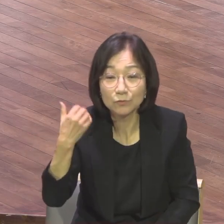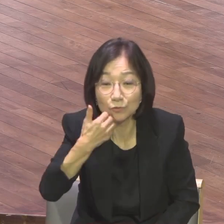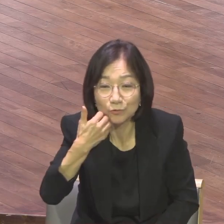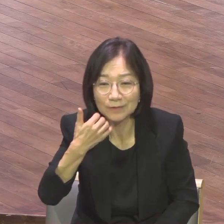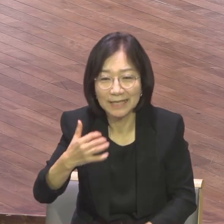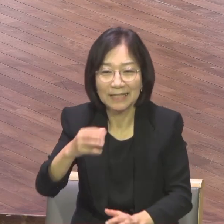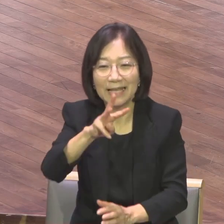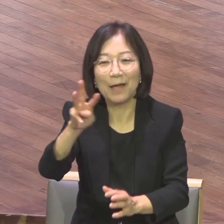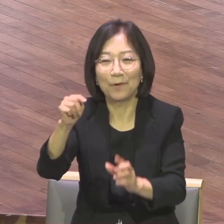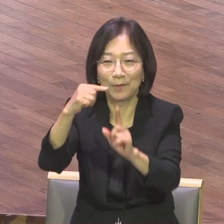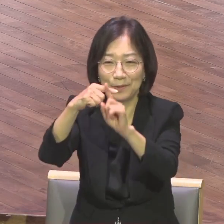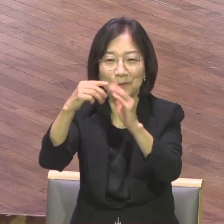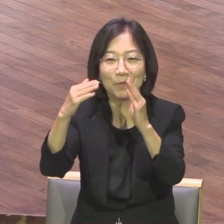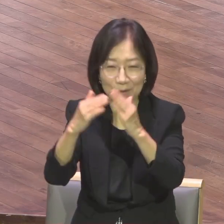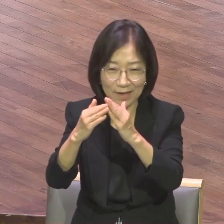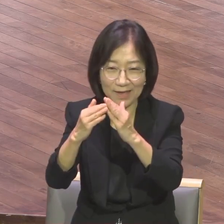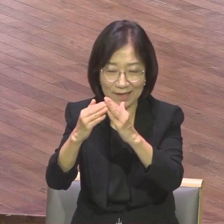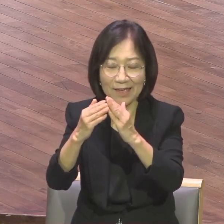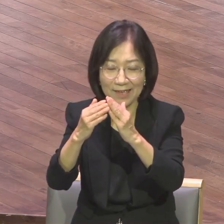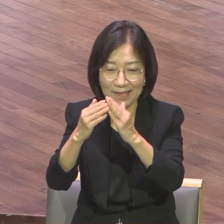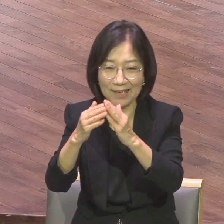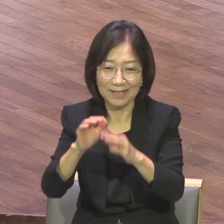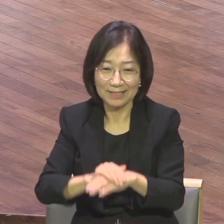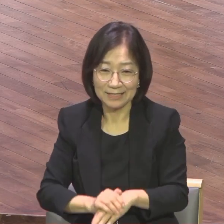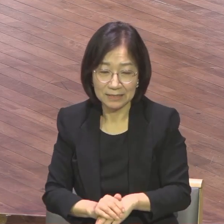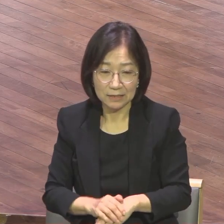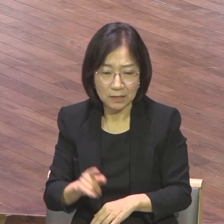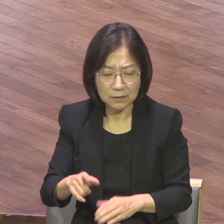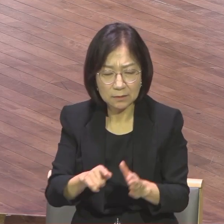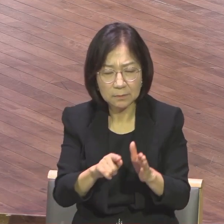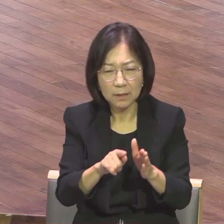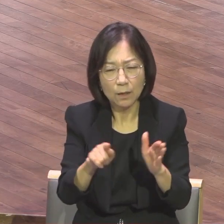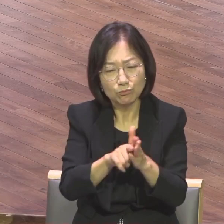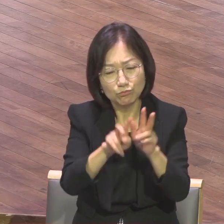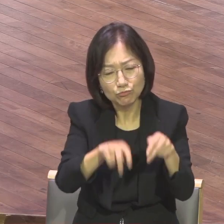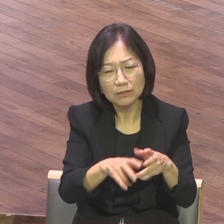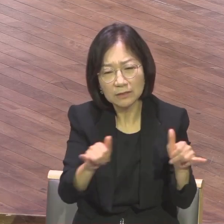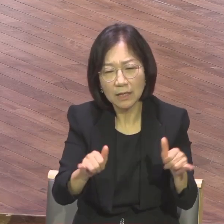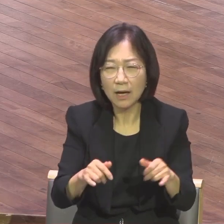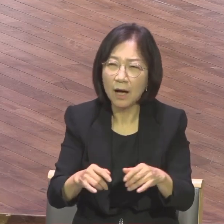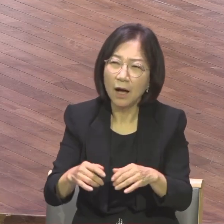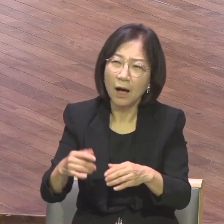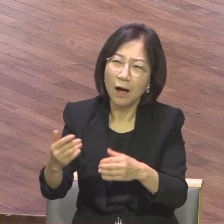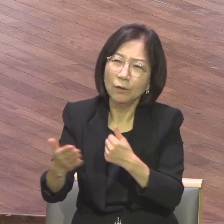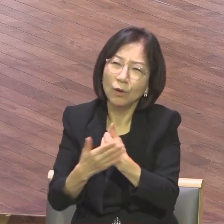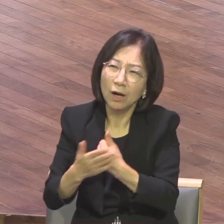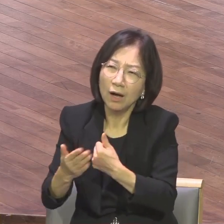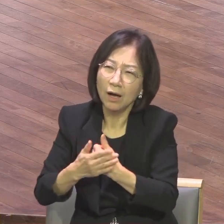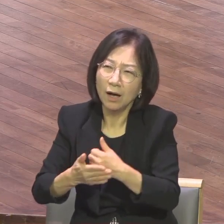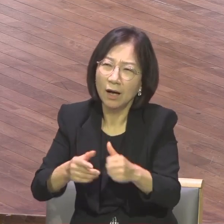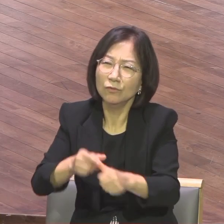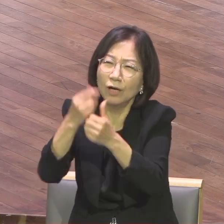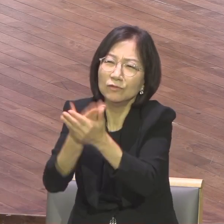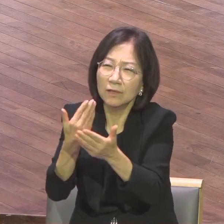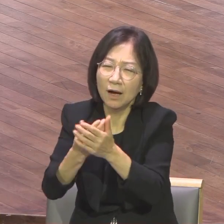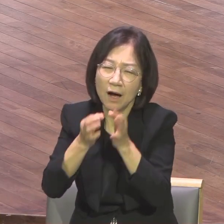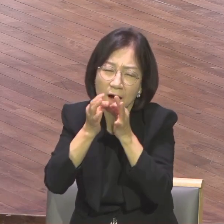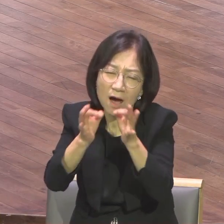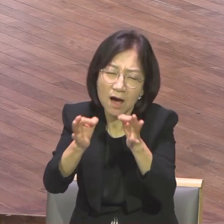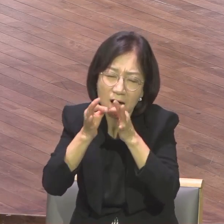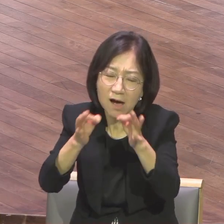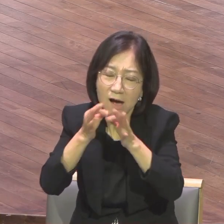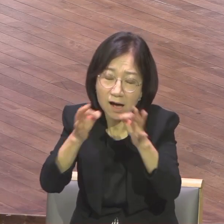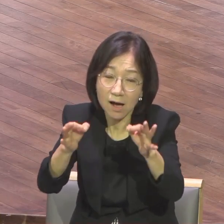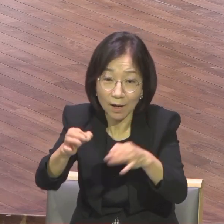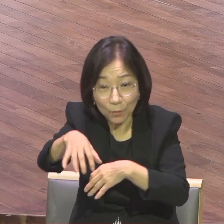회복의 플랫폼이 되어야 돼요. 와서 우리를 도우라. 좀 도와주세요. 좀 살려주세요.